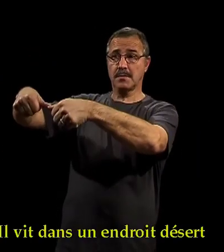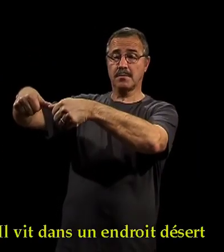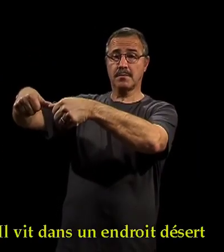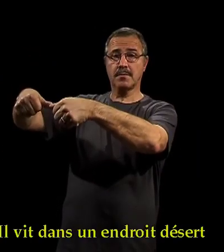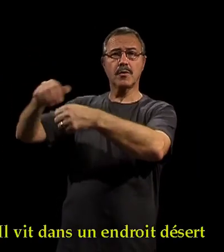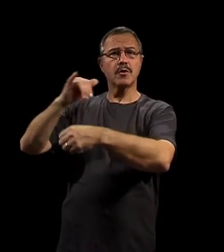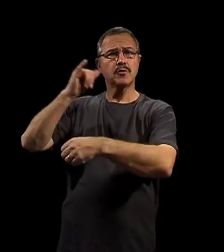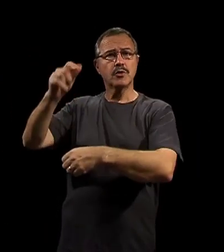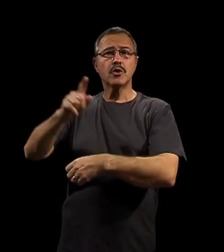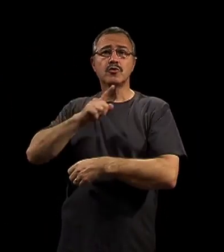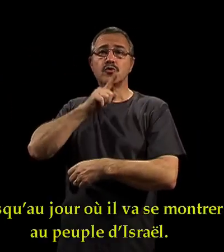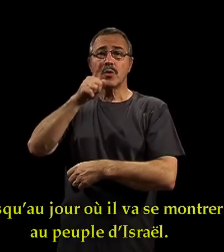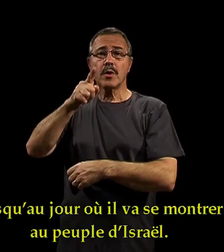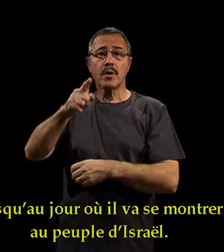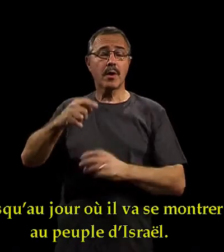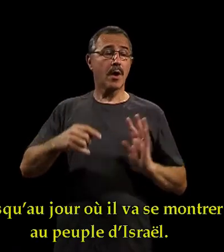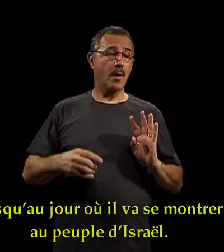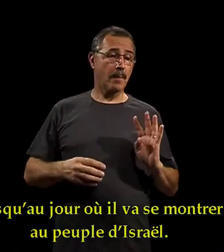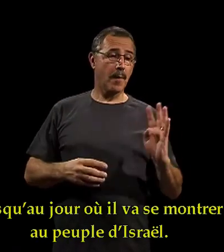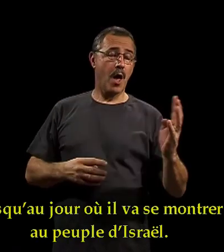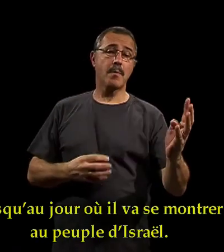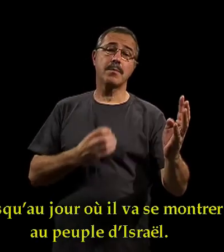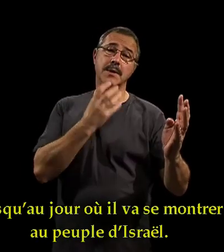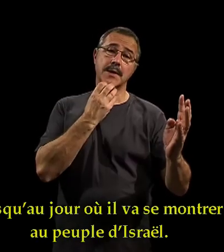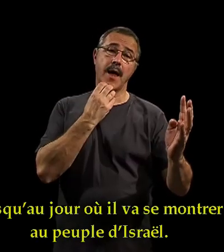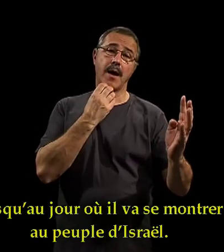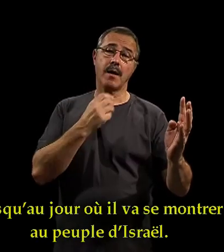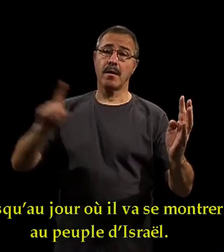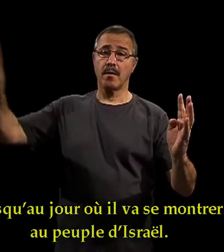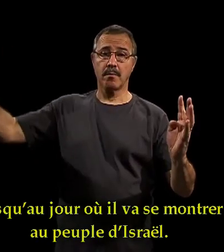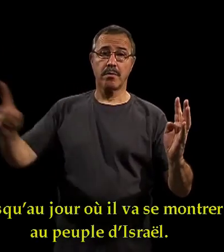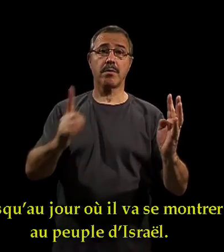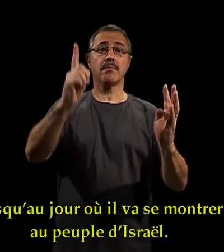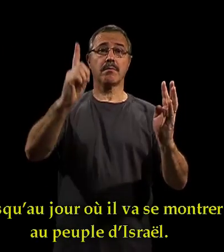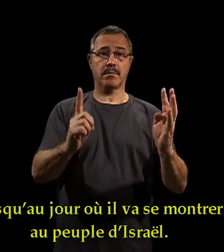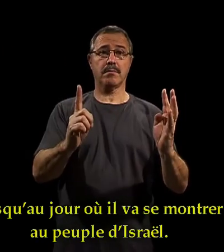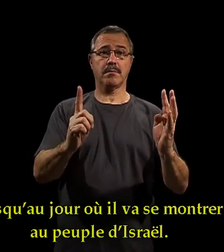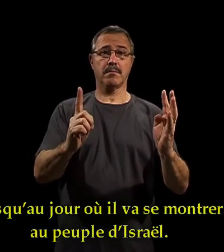Il vit dans un endroit désert, jusqu'au jour où il va se montrer au peuple d'Israël.